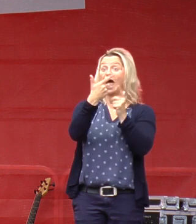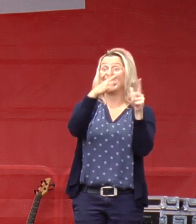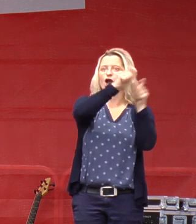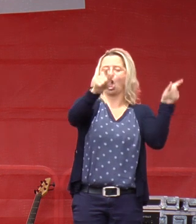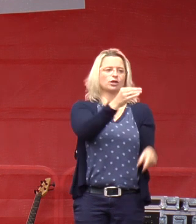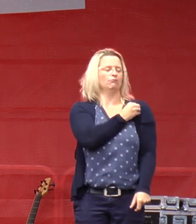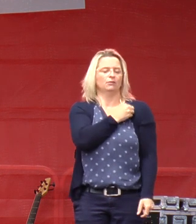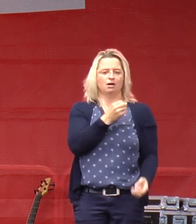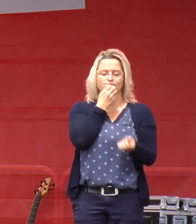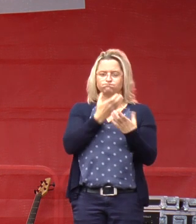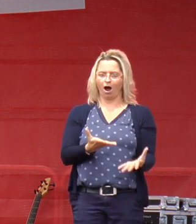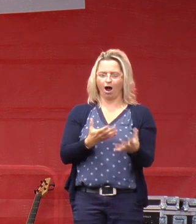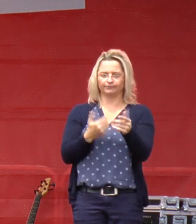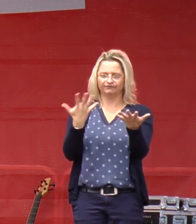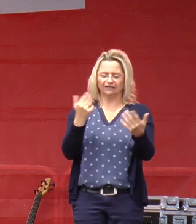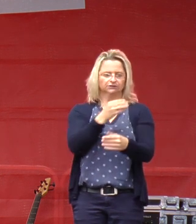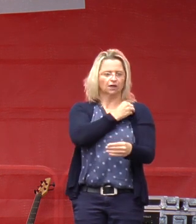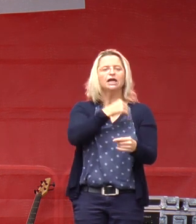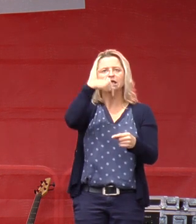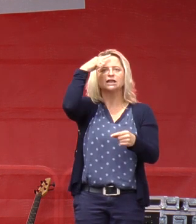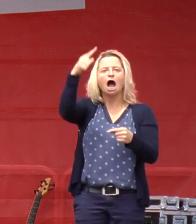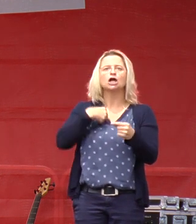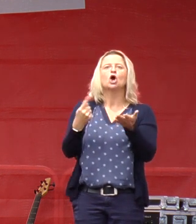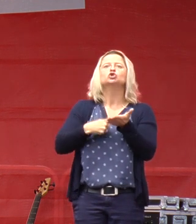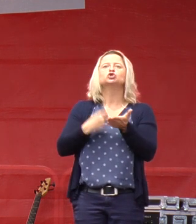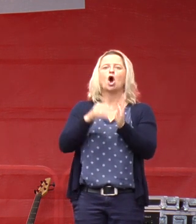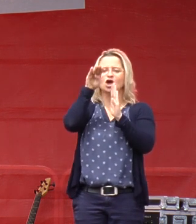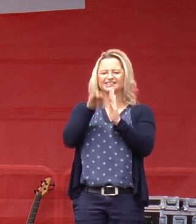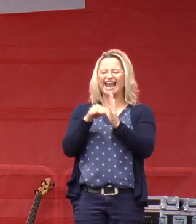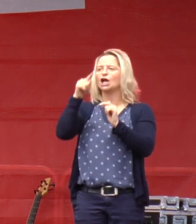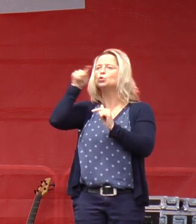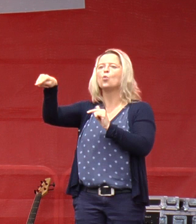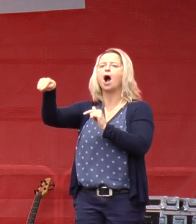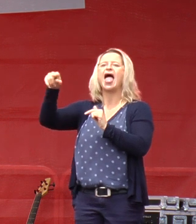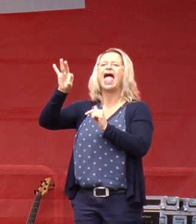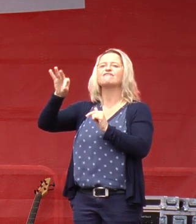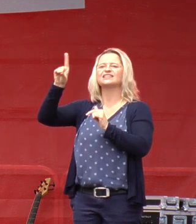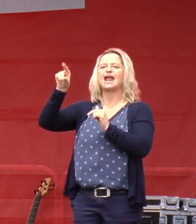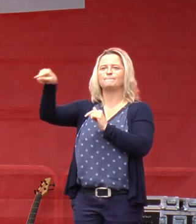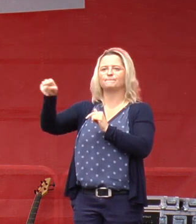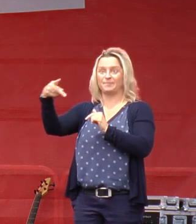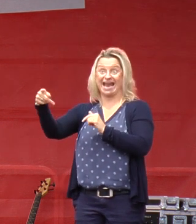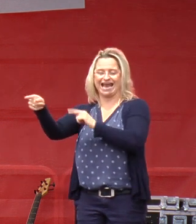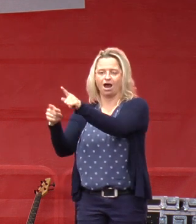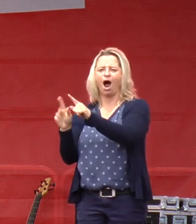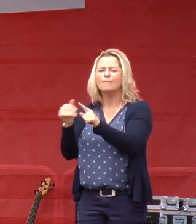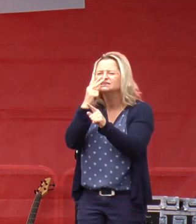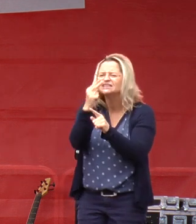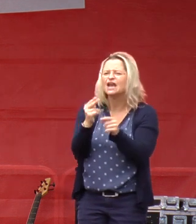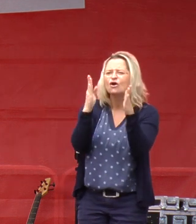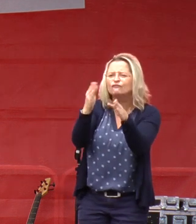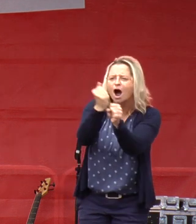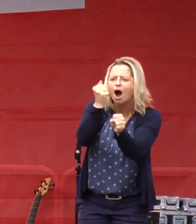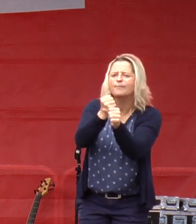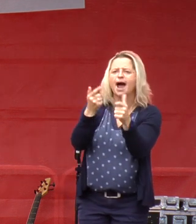gesagt, ich war perplex. Ich dachte immer, Steuersenkung, das ist nur sowas von der FDP. Dann habe ich aber gesehen, wenn es so um